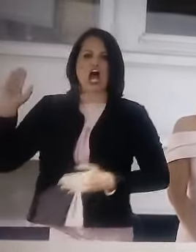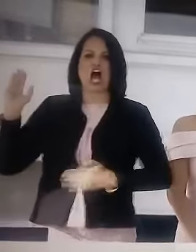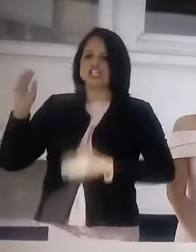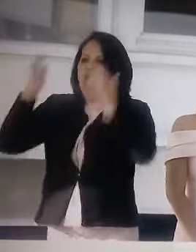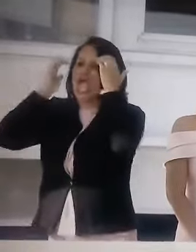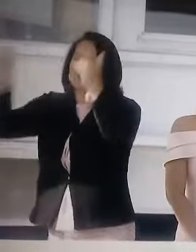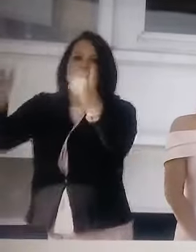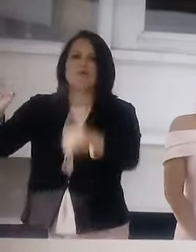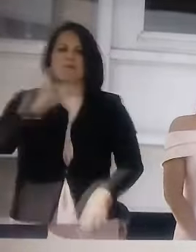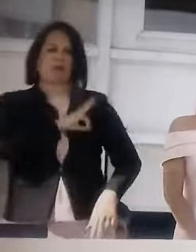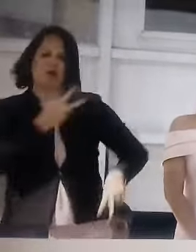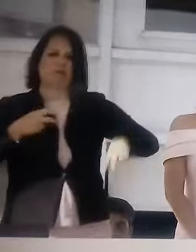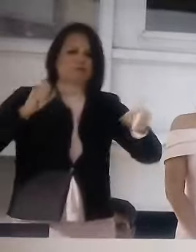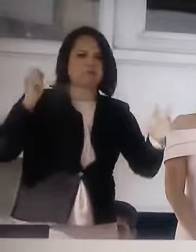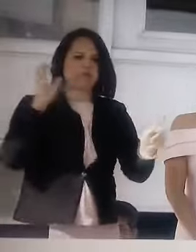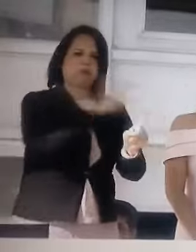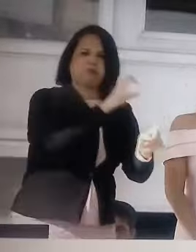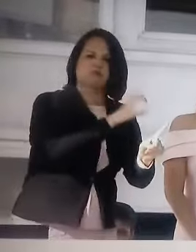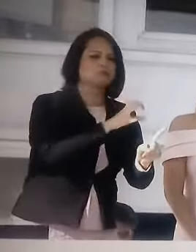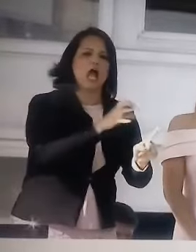policiais.